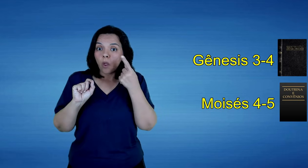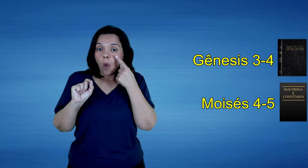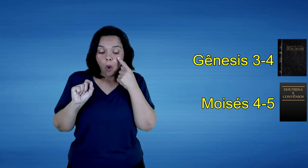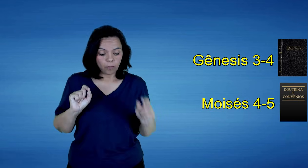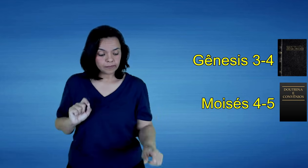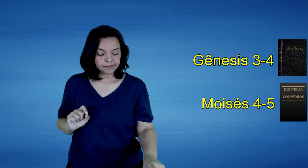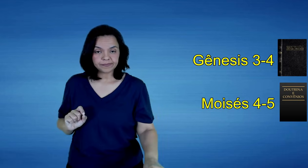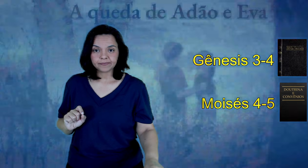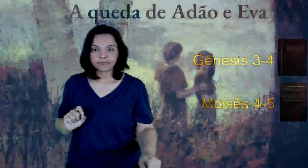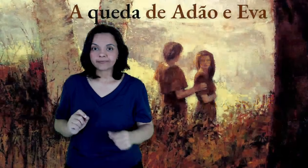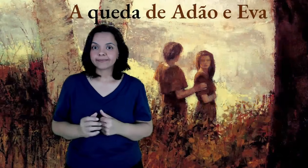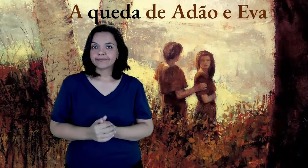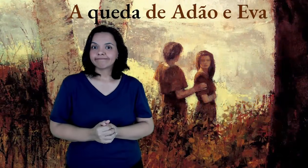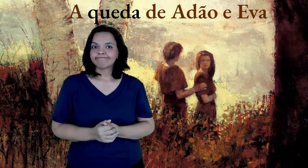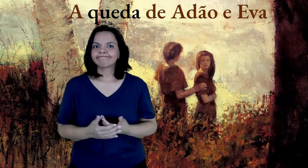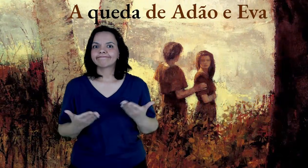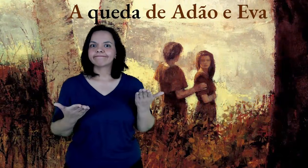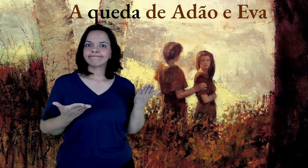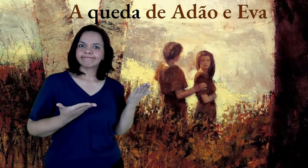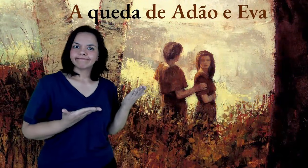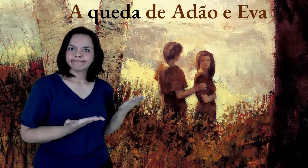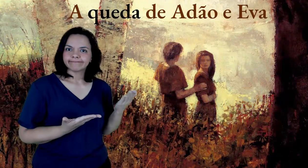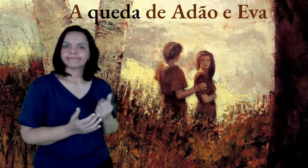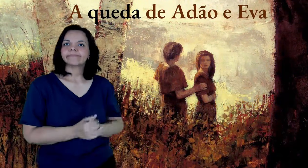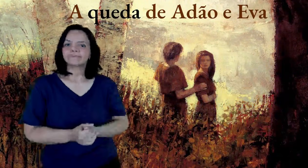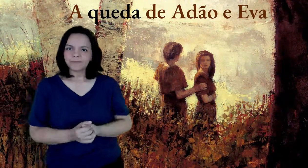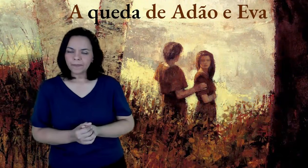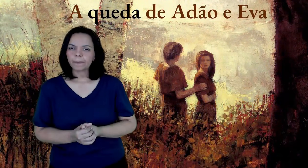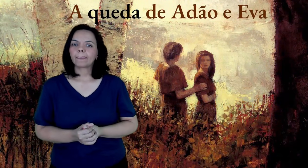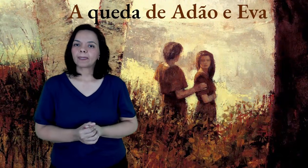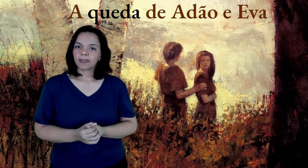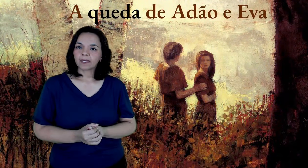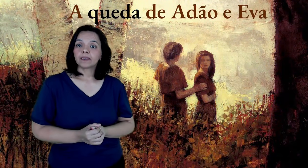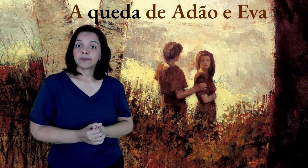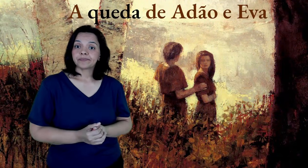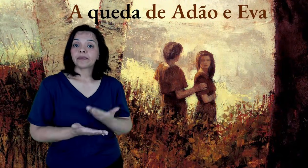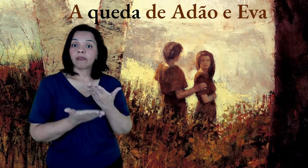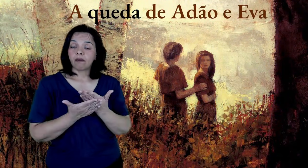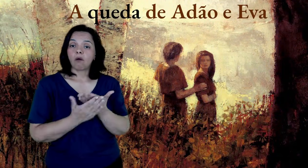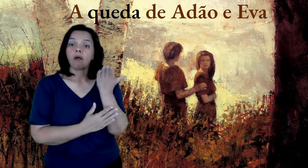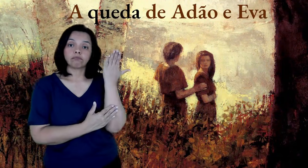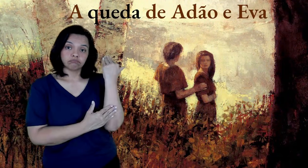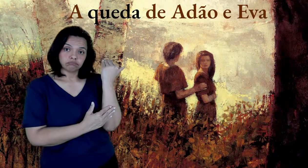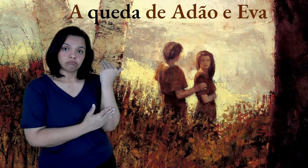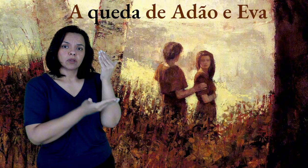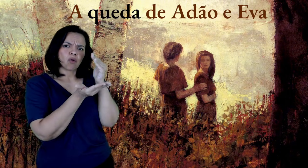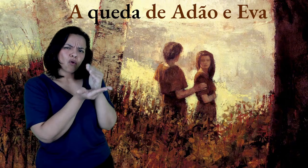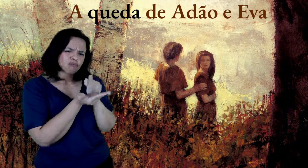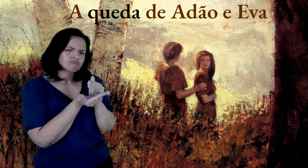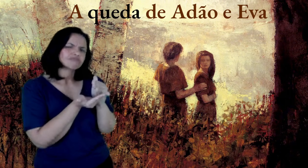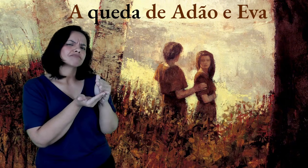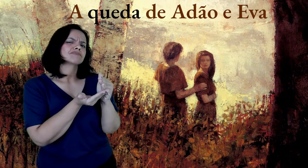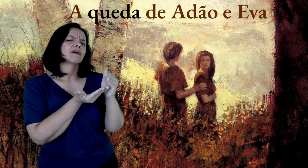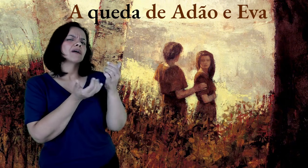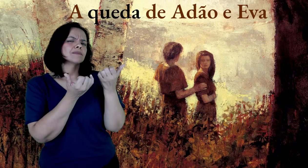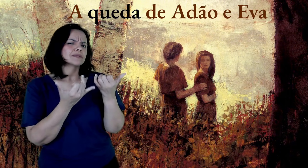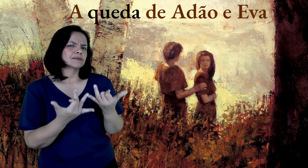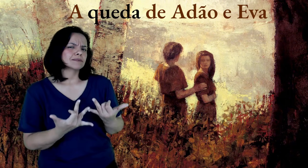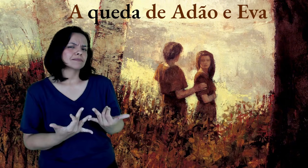Então, o tema de hoje está descrito aqui. Na aula passada, a gente